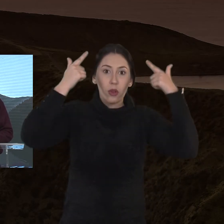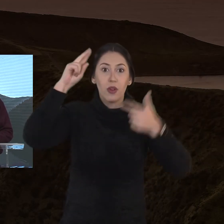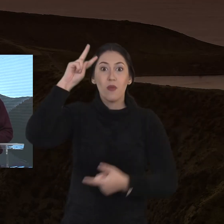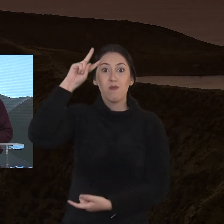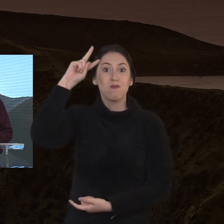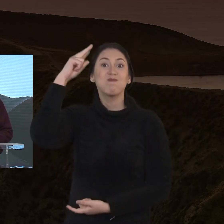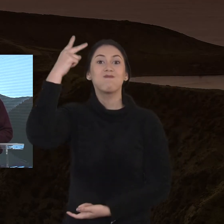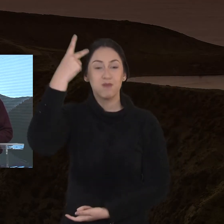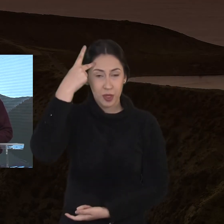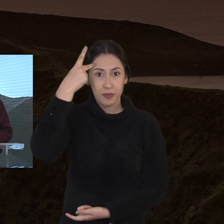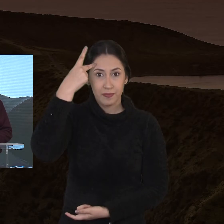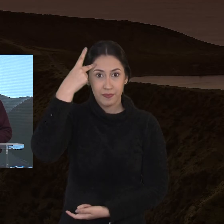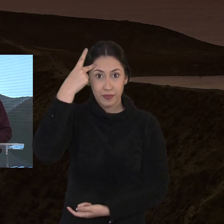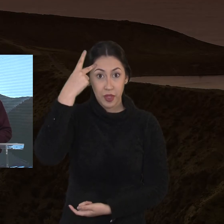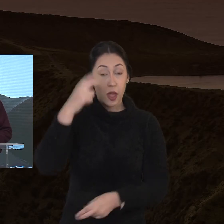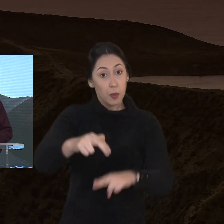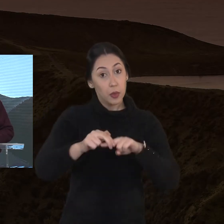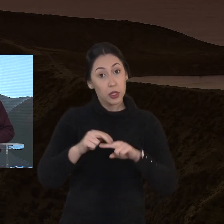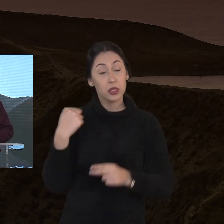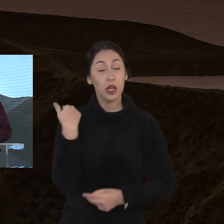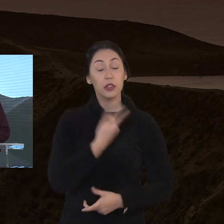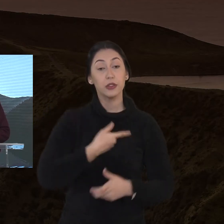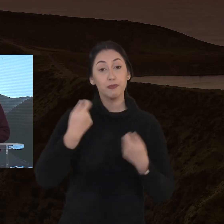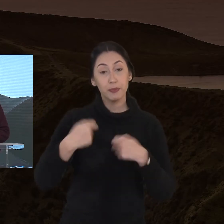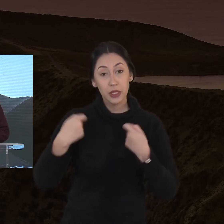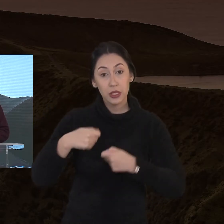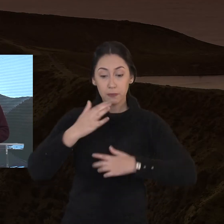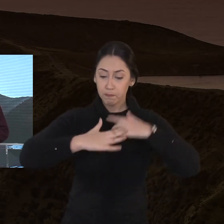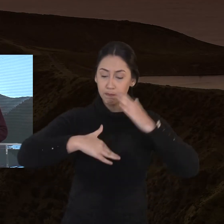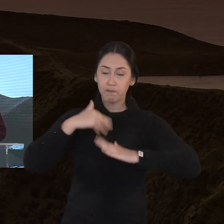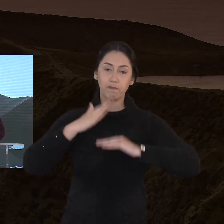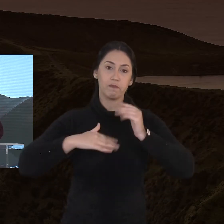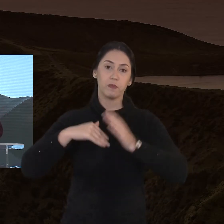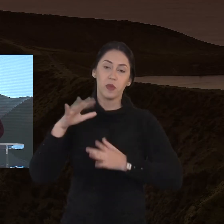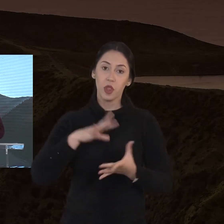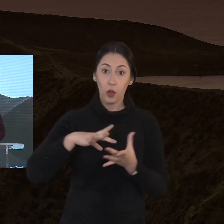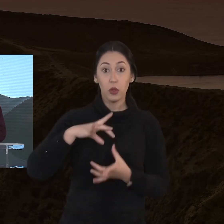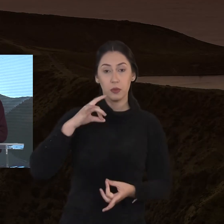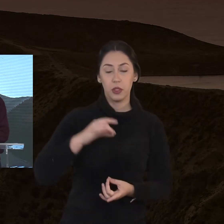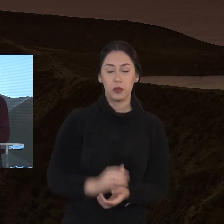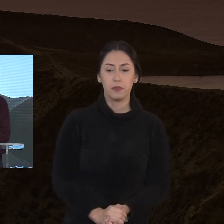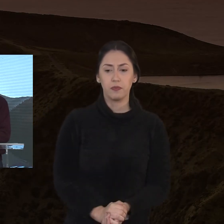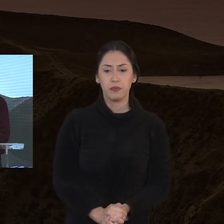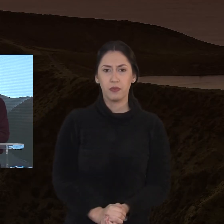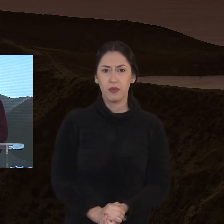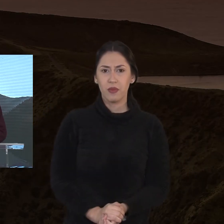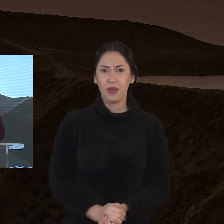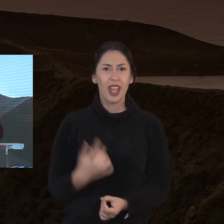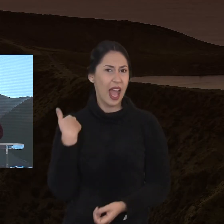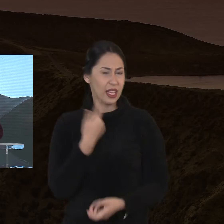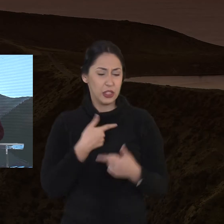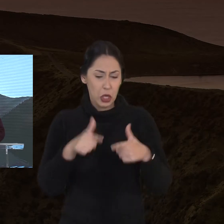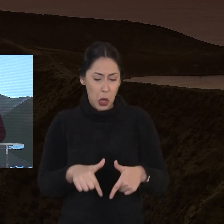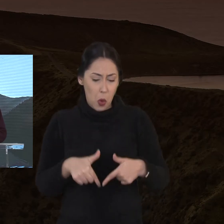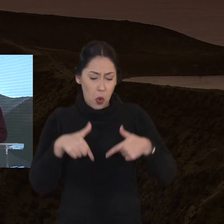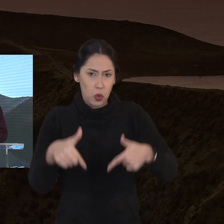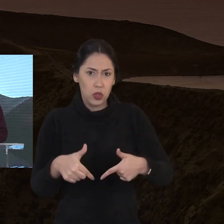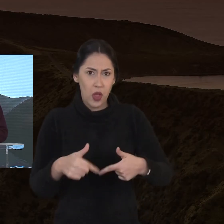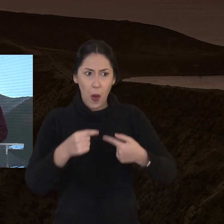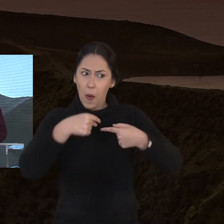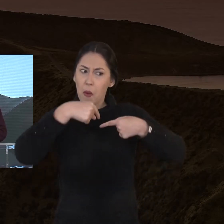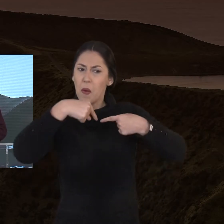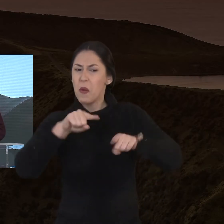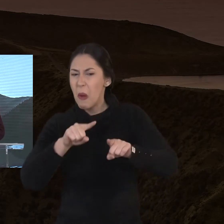nosso espírito então eu vou continuar lendo aqui então a nossa luta não é contra principado não é